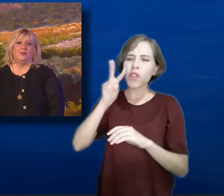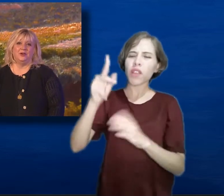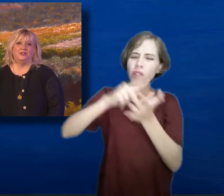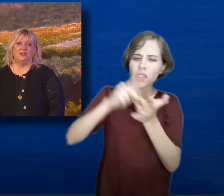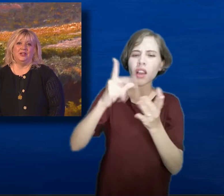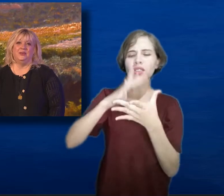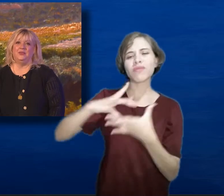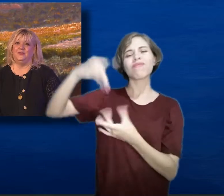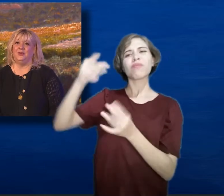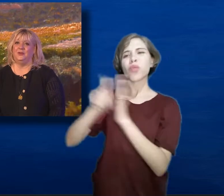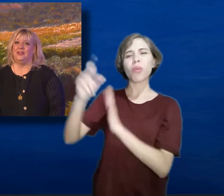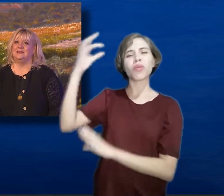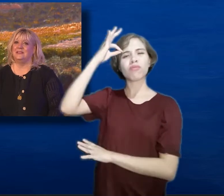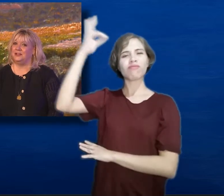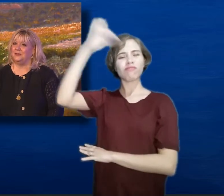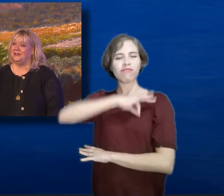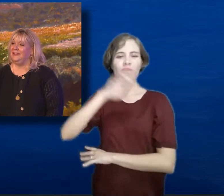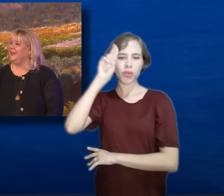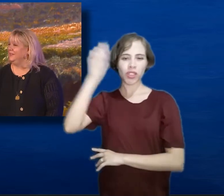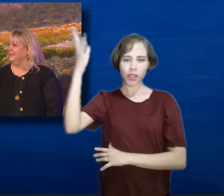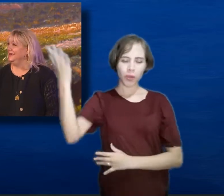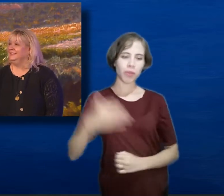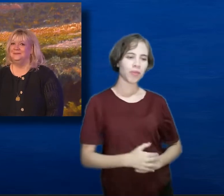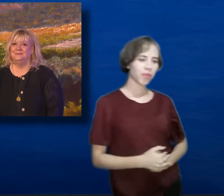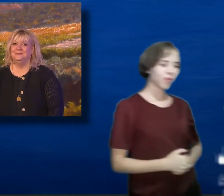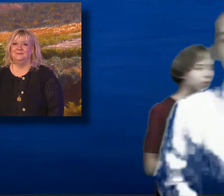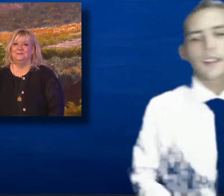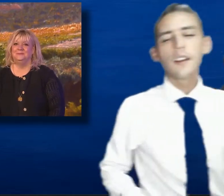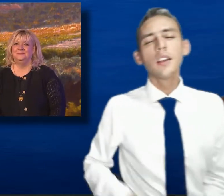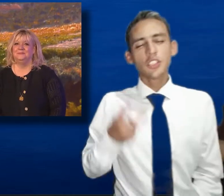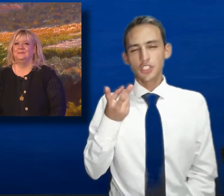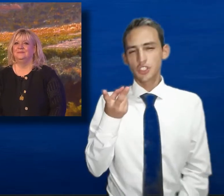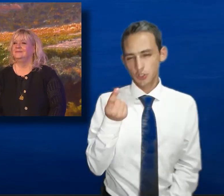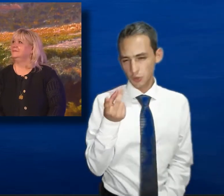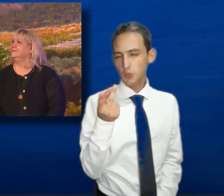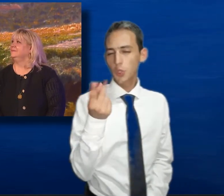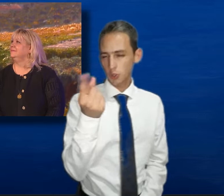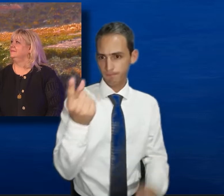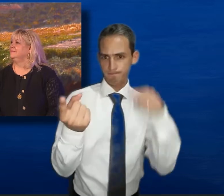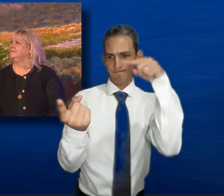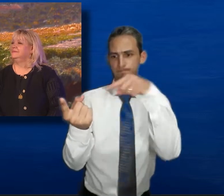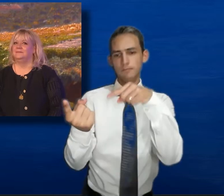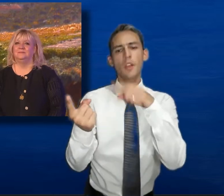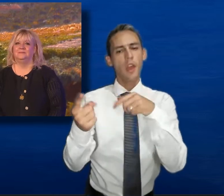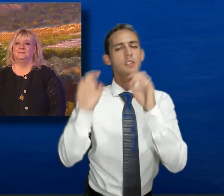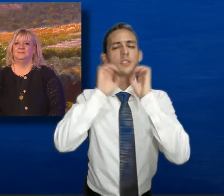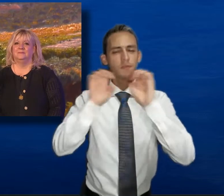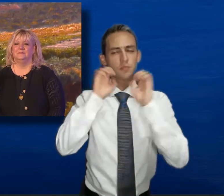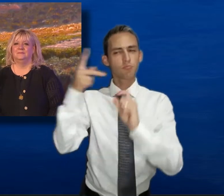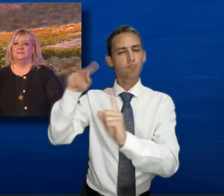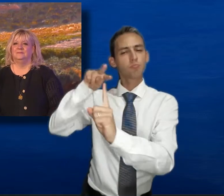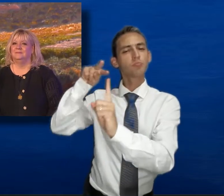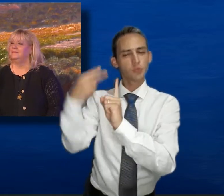Sua vantagem é enxergar sua jornada mortal com uma visão que é literalmente celestial. Uma